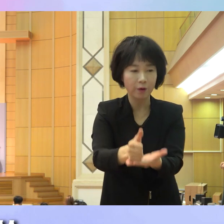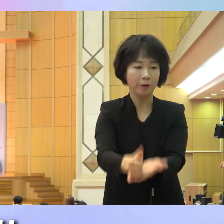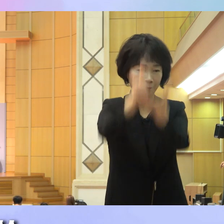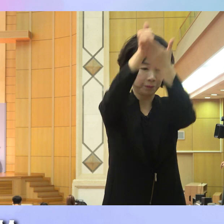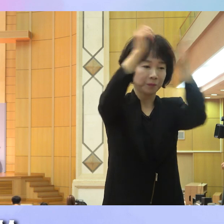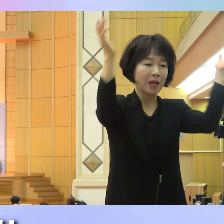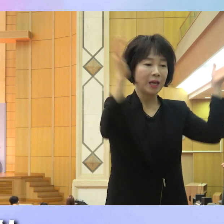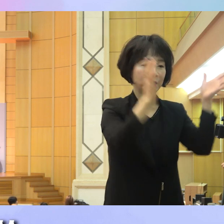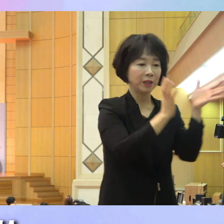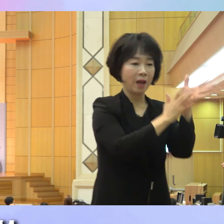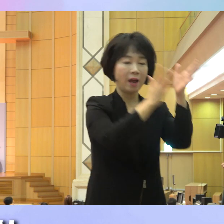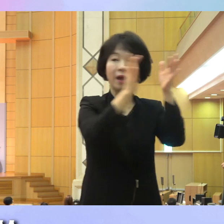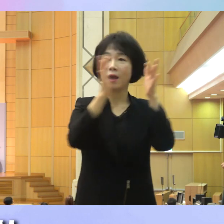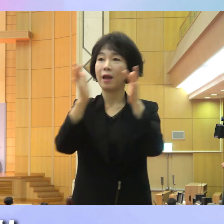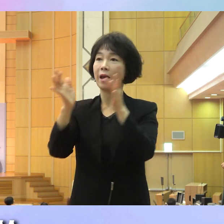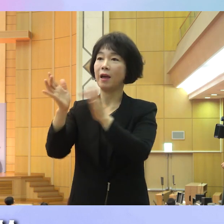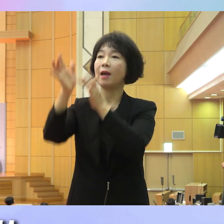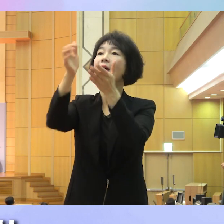그리스도.